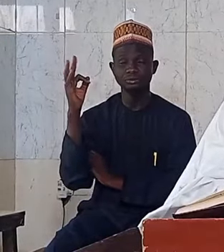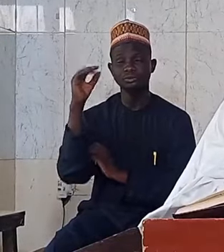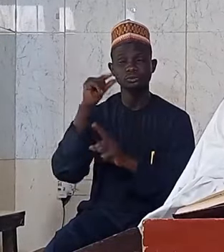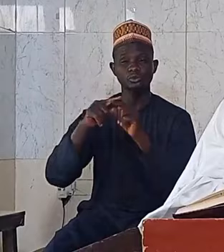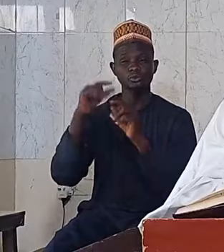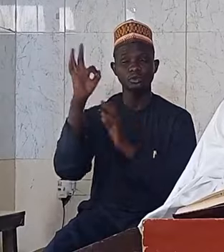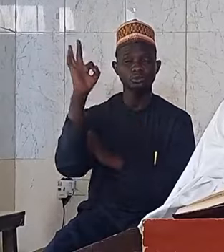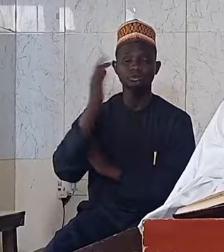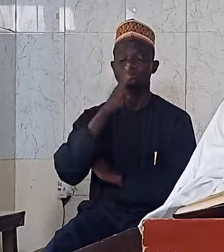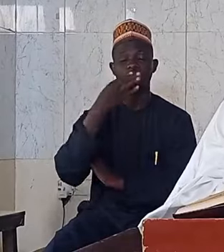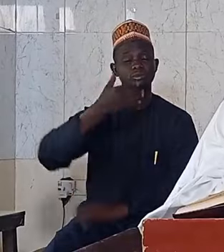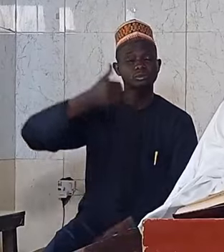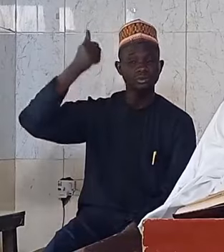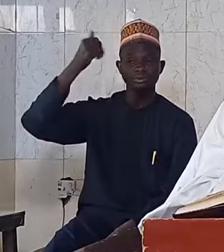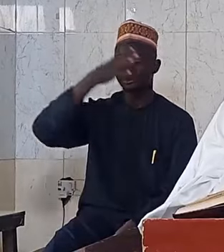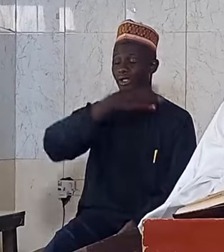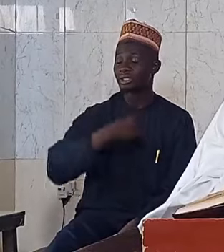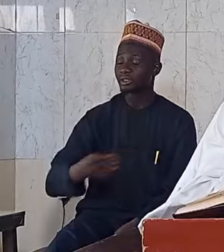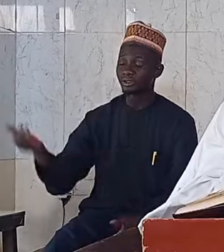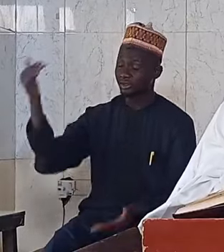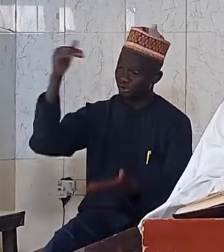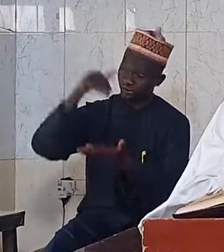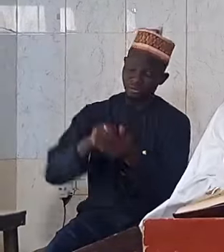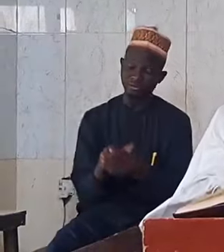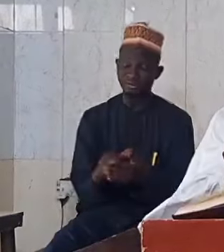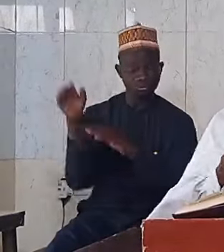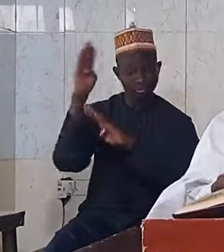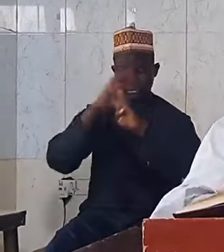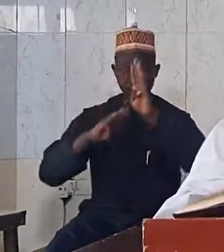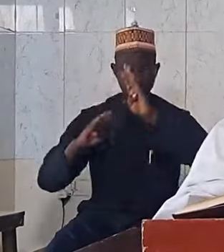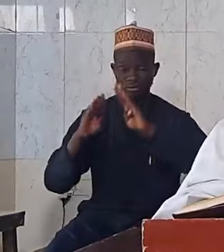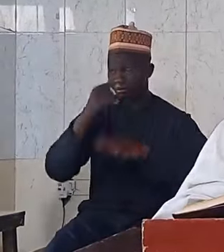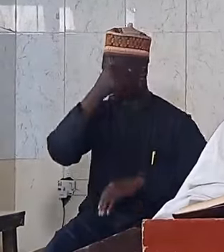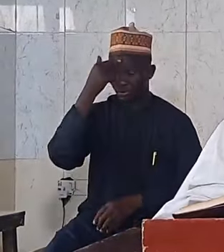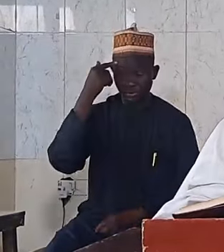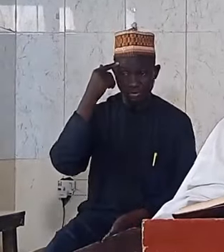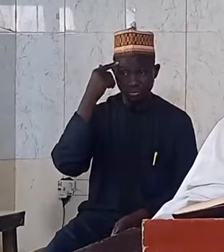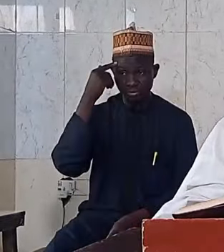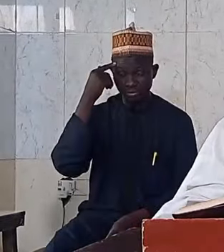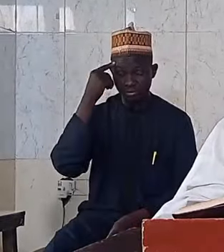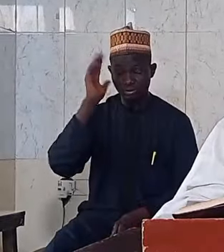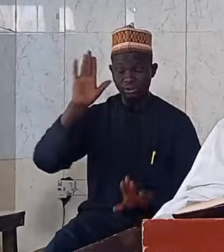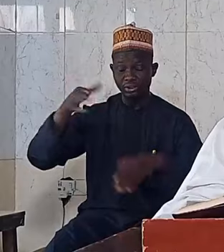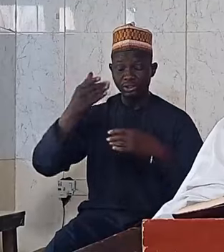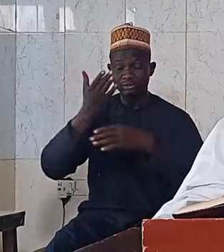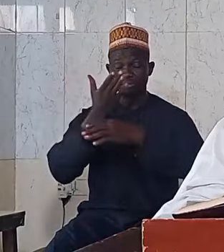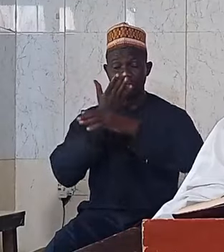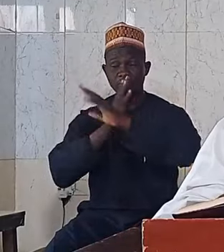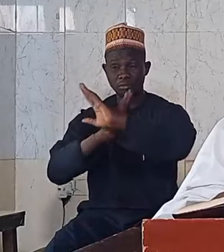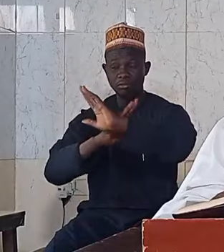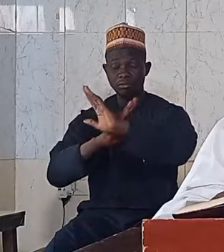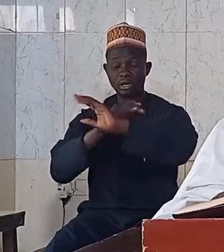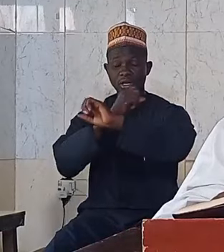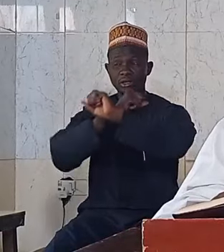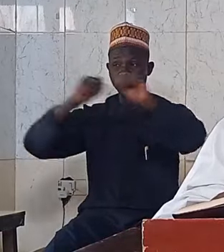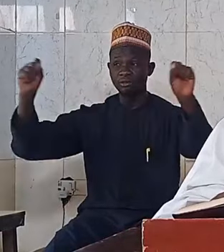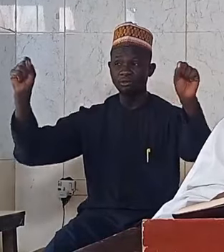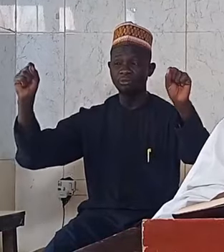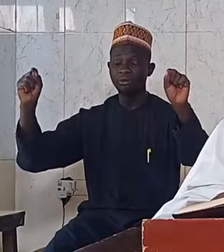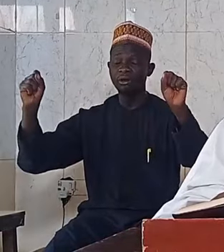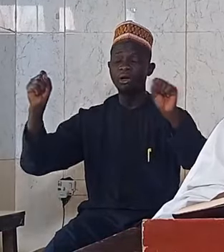kalmar Allah to kuma yaki ne domin bada kariya da tserarwa